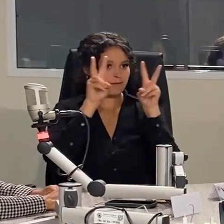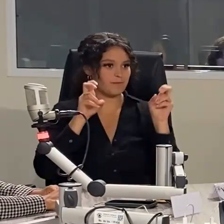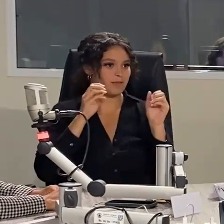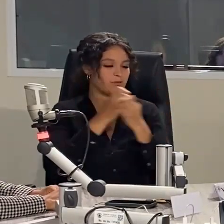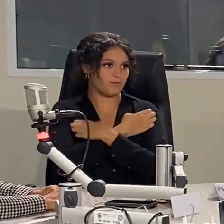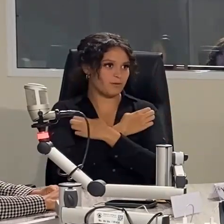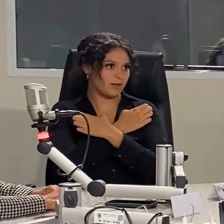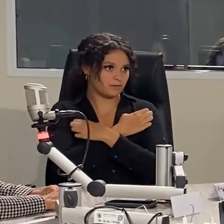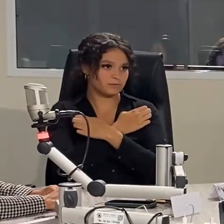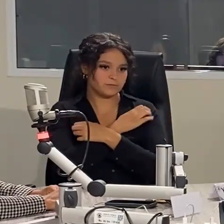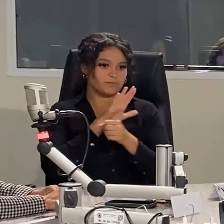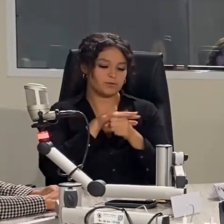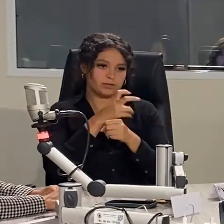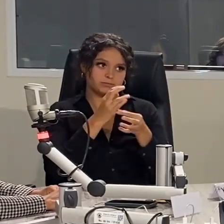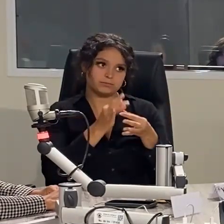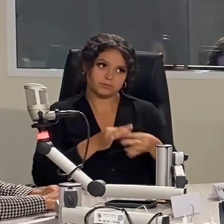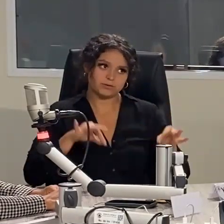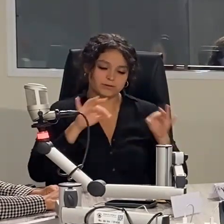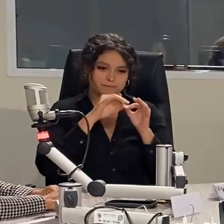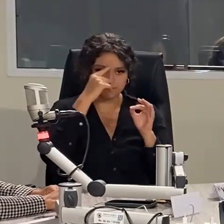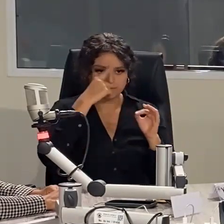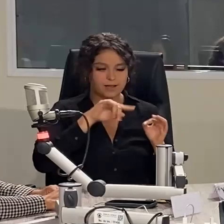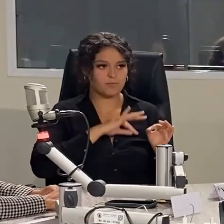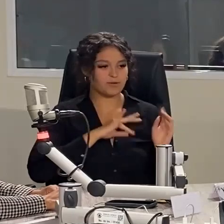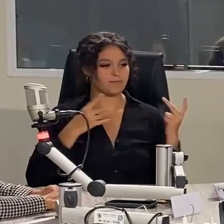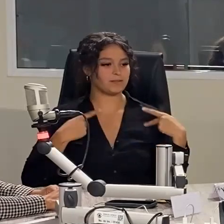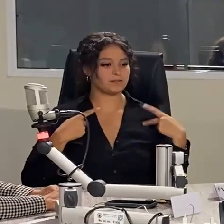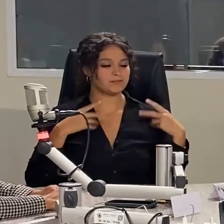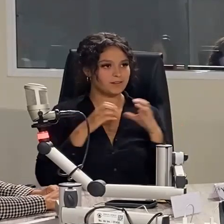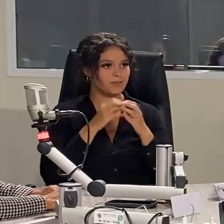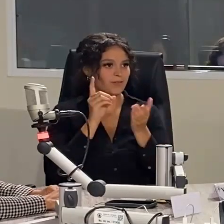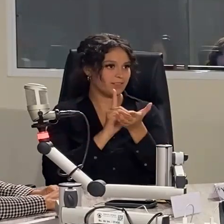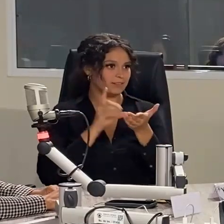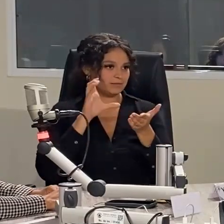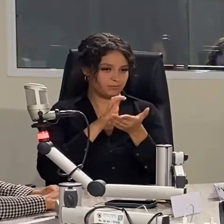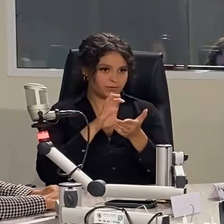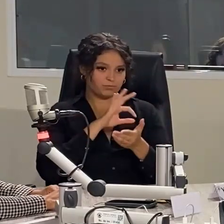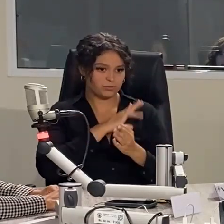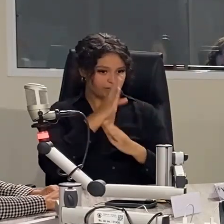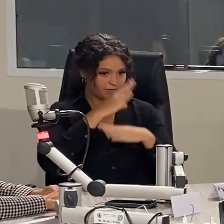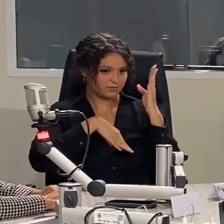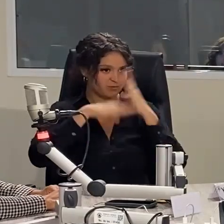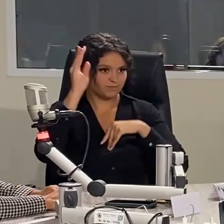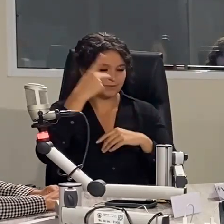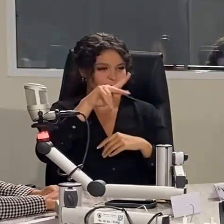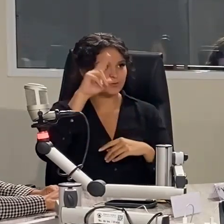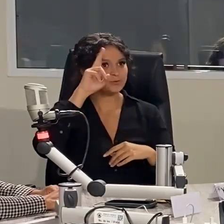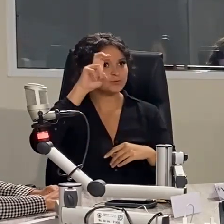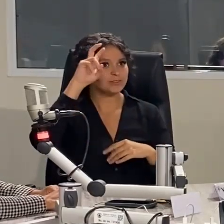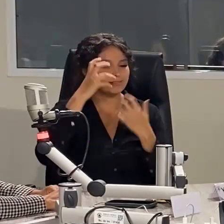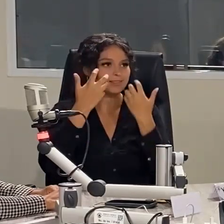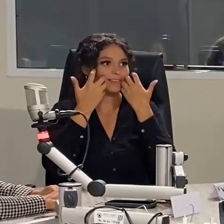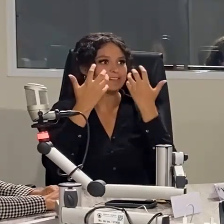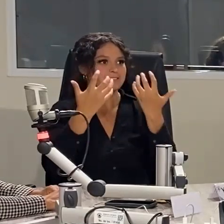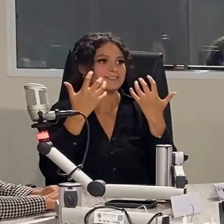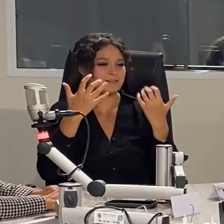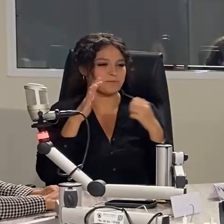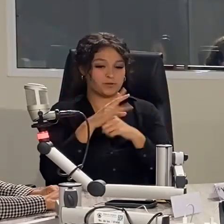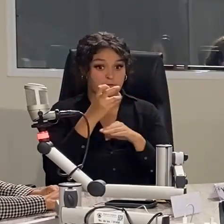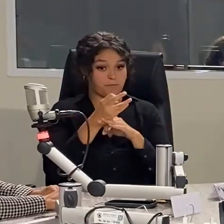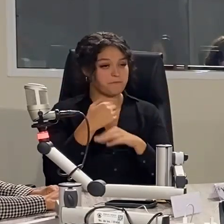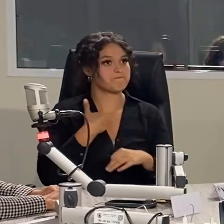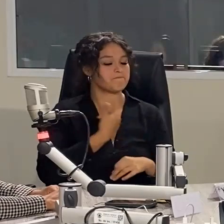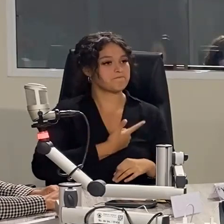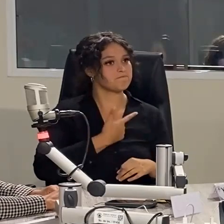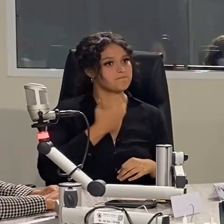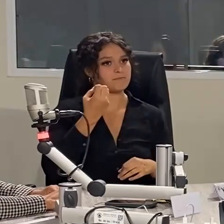el avance de la discapacidad, sobre todo la importancia de la educación, porque la discapacidad se